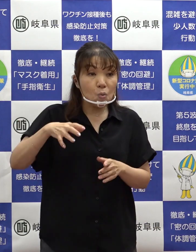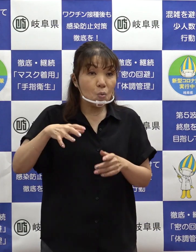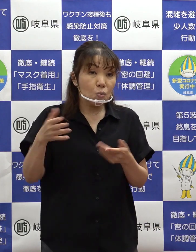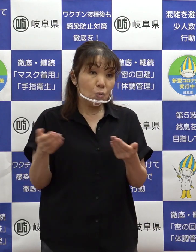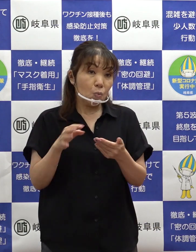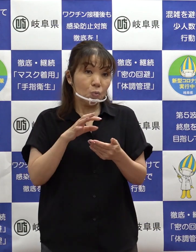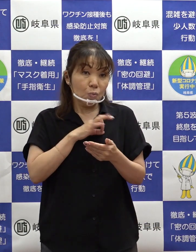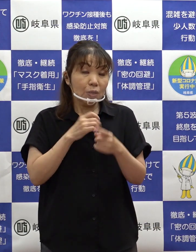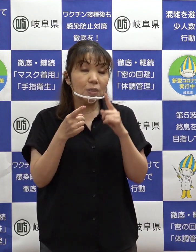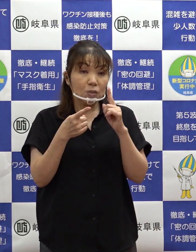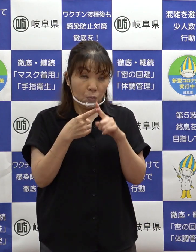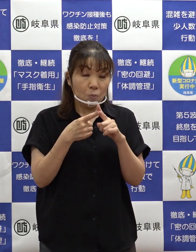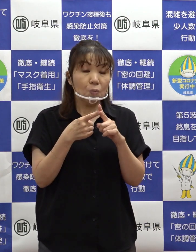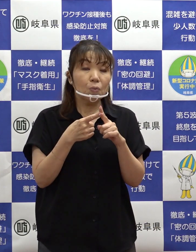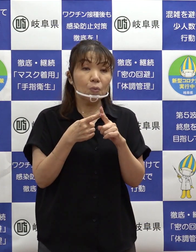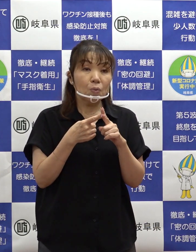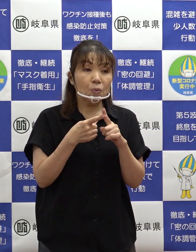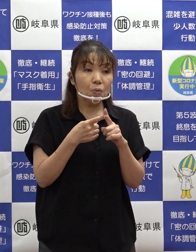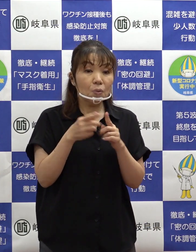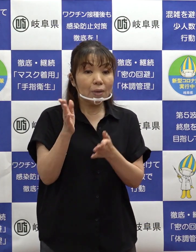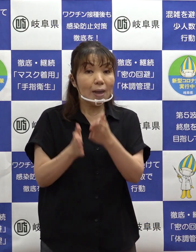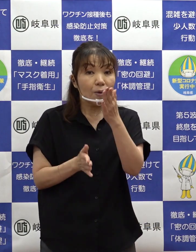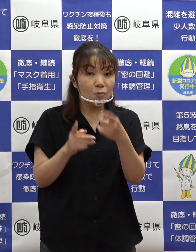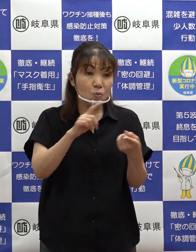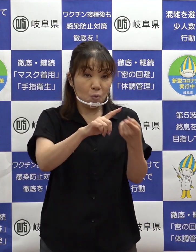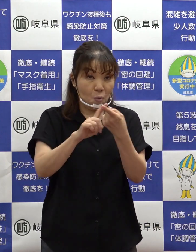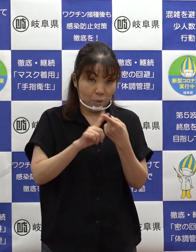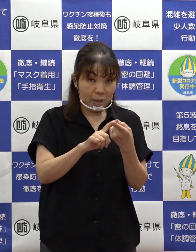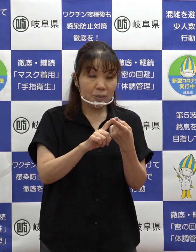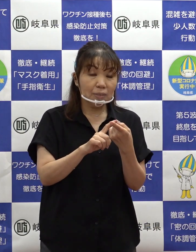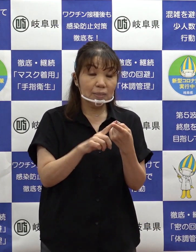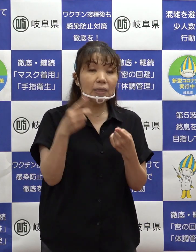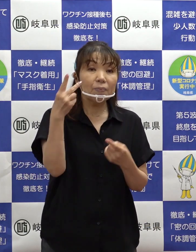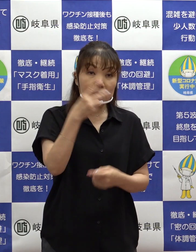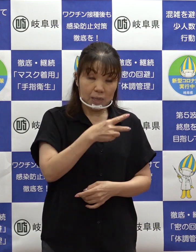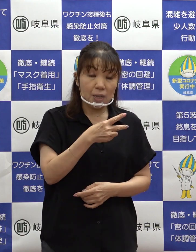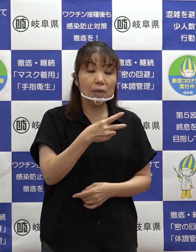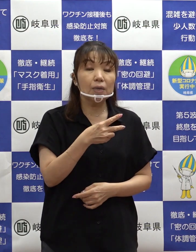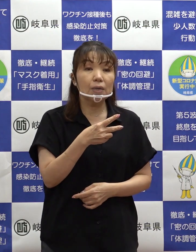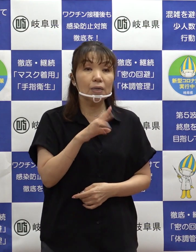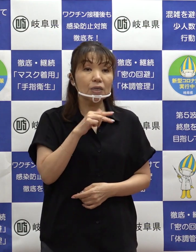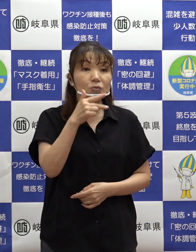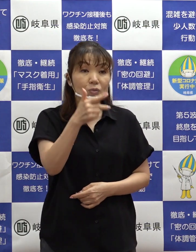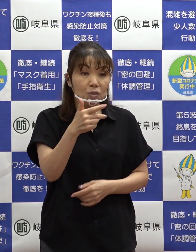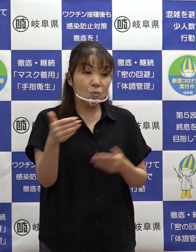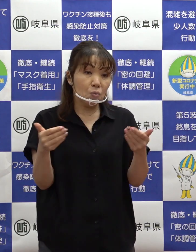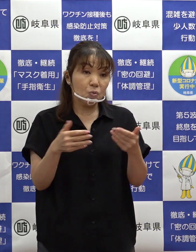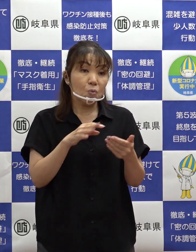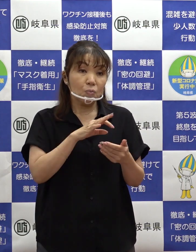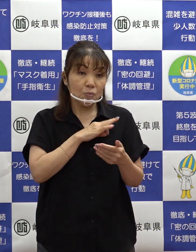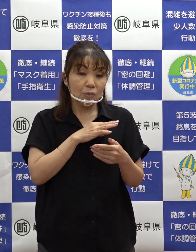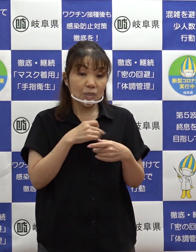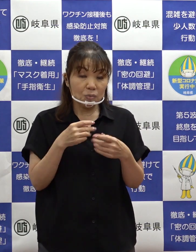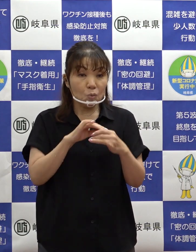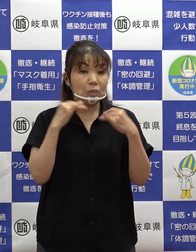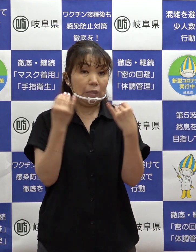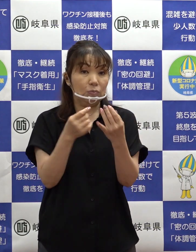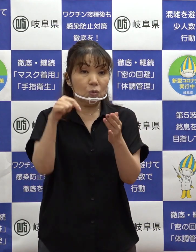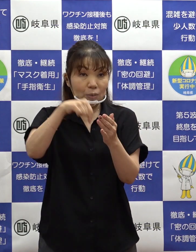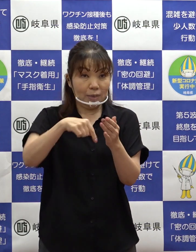と、それから看護協会ですかね、それから岐阜市の職員にも入っていただいて、